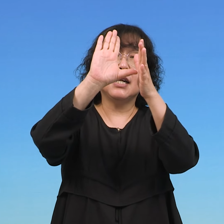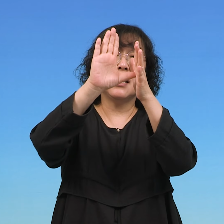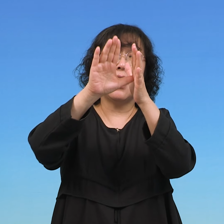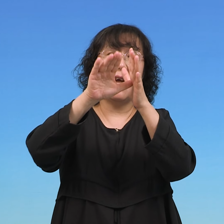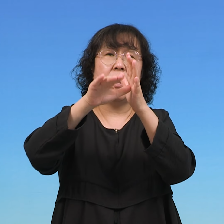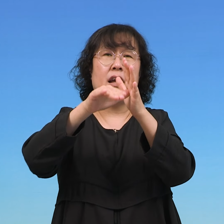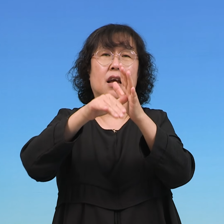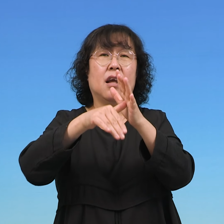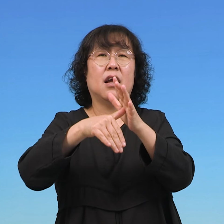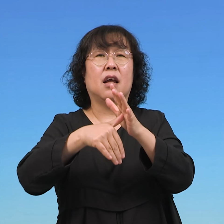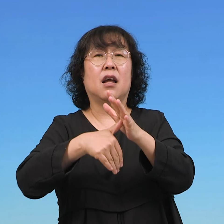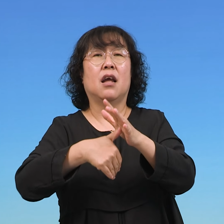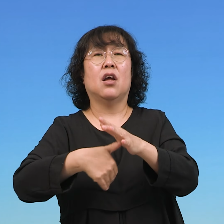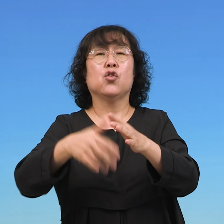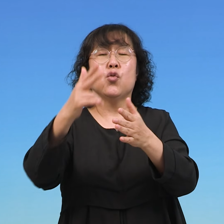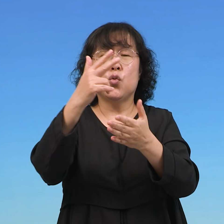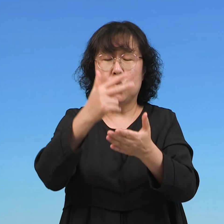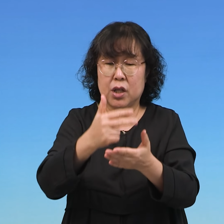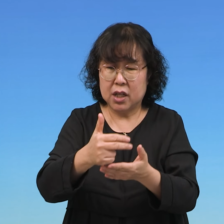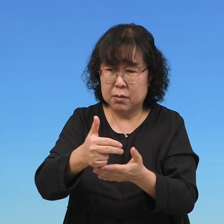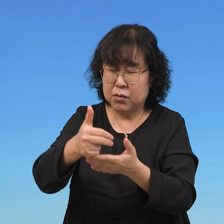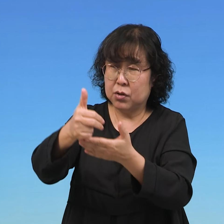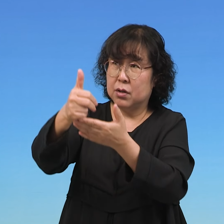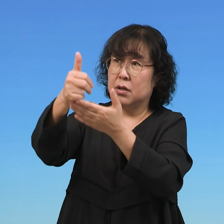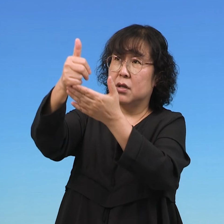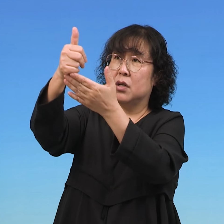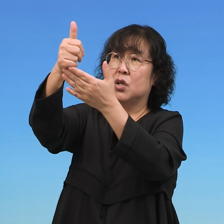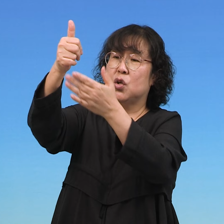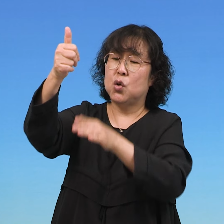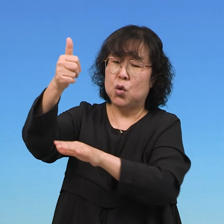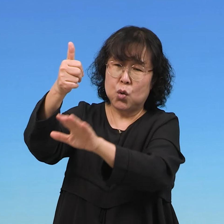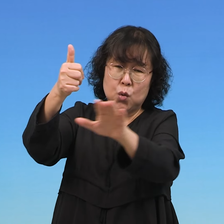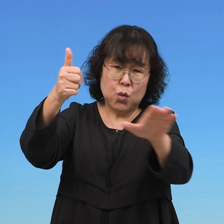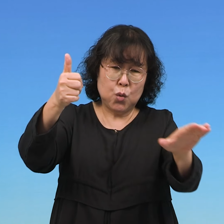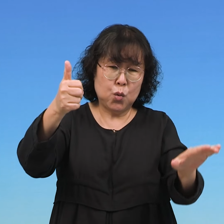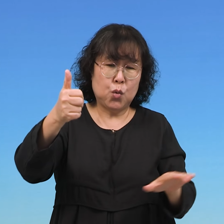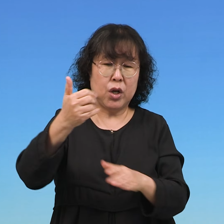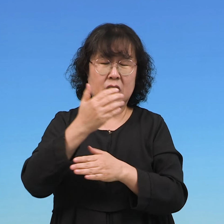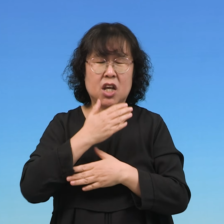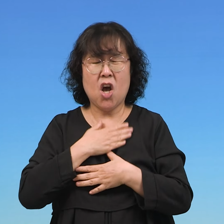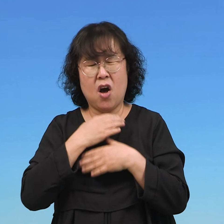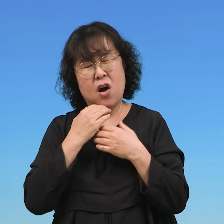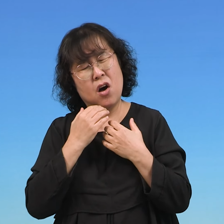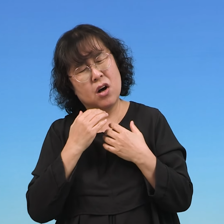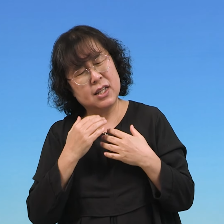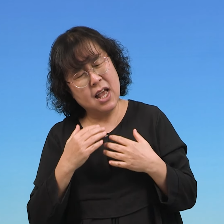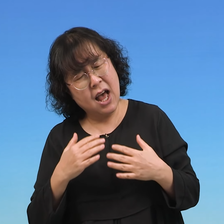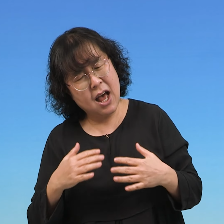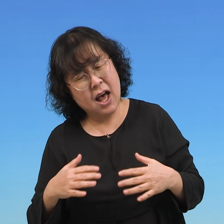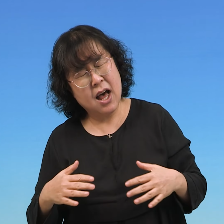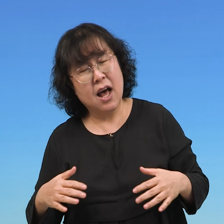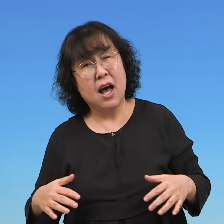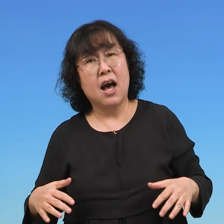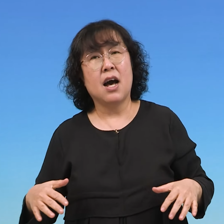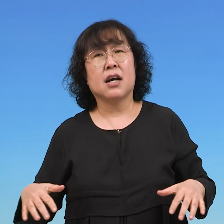여러분 꼭 이 사실을 기억하시면 좋습니다. 주님은 우리 연약함을 아시고